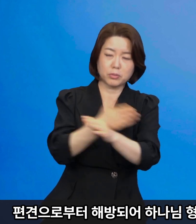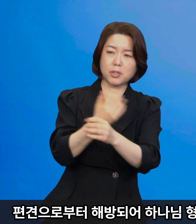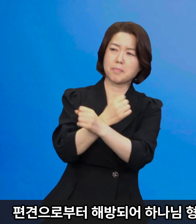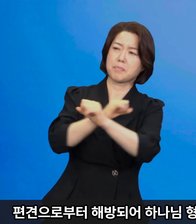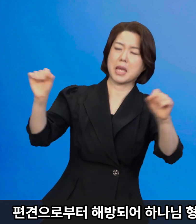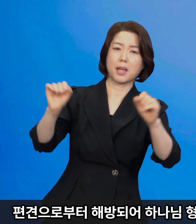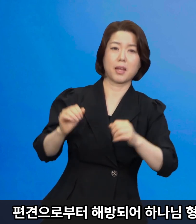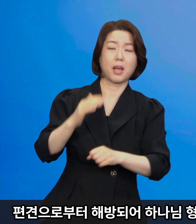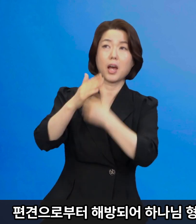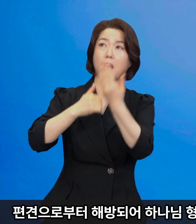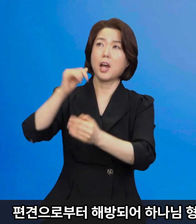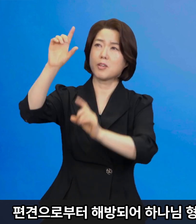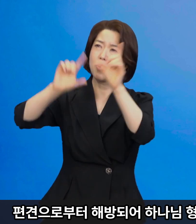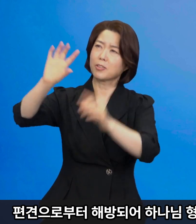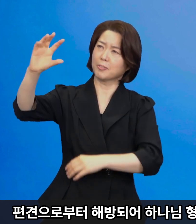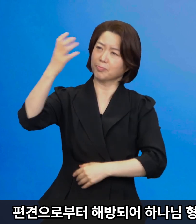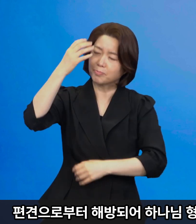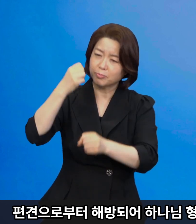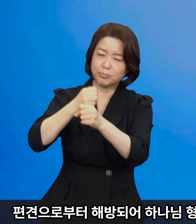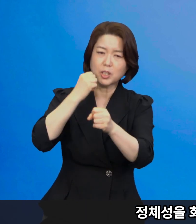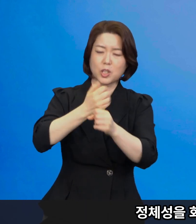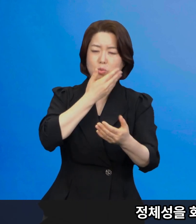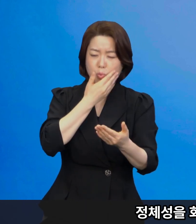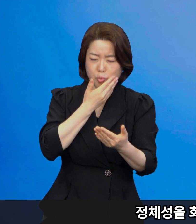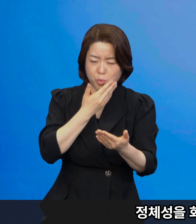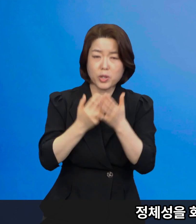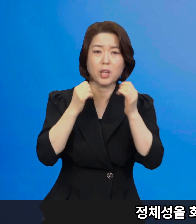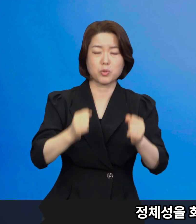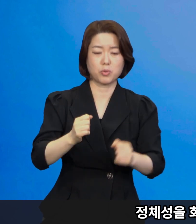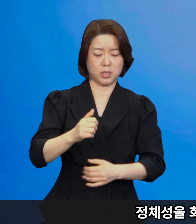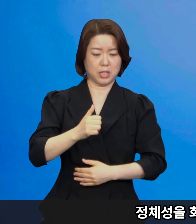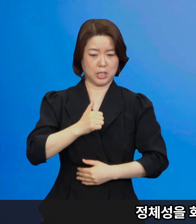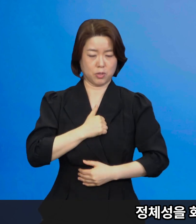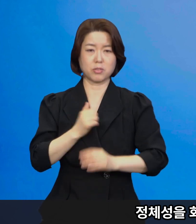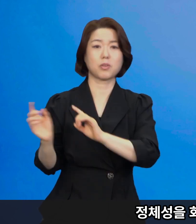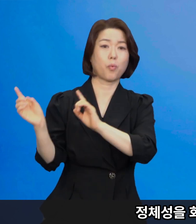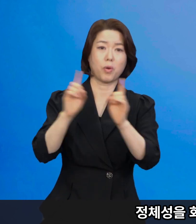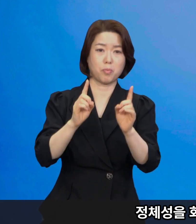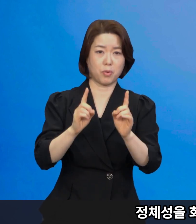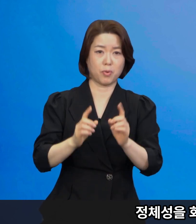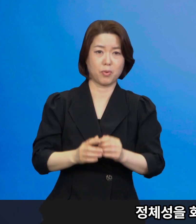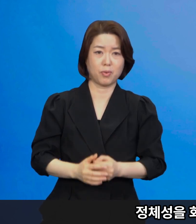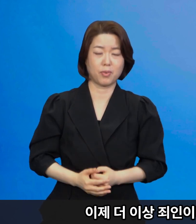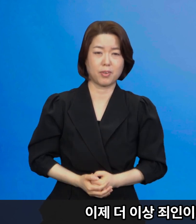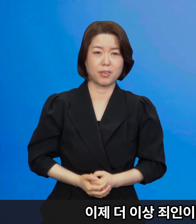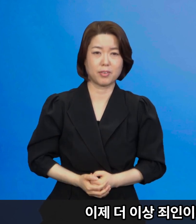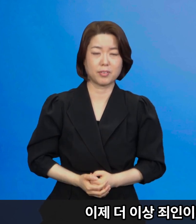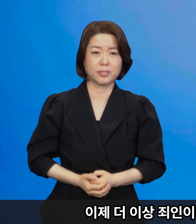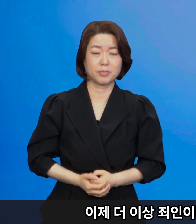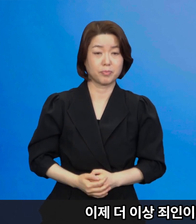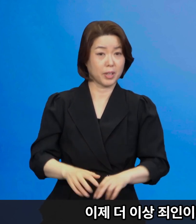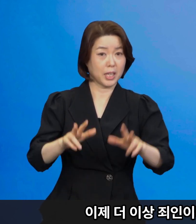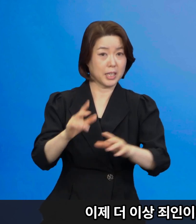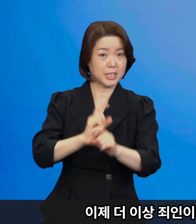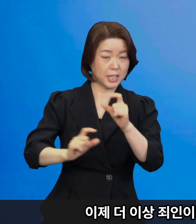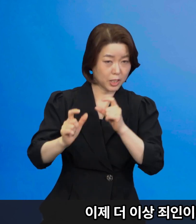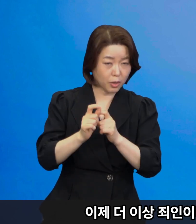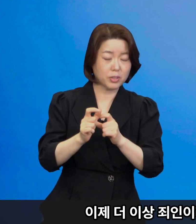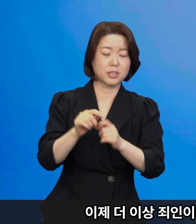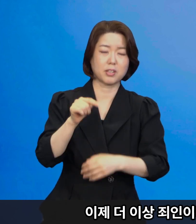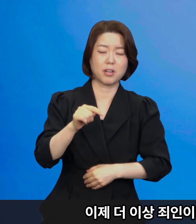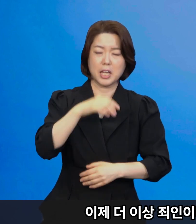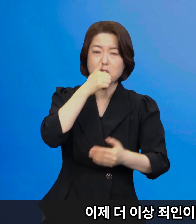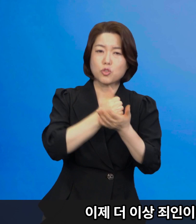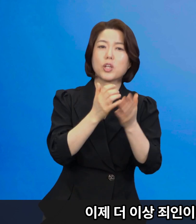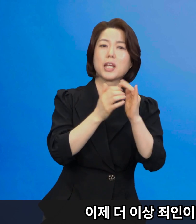형상으로 지음받은 존귀한 존재라고 하는 정체성을 회복시켜 주십니다. 이제 더 이상 죄인이라고